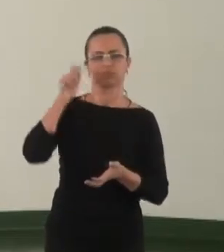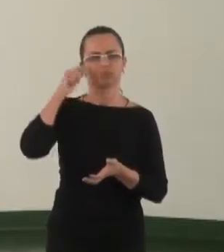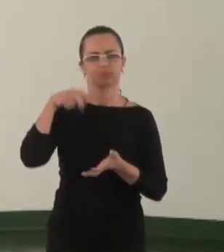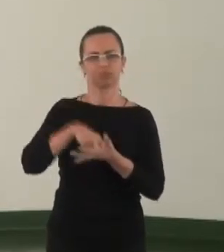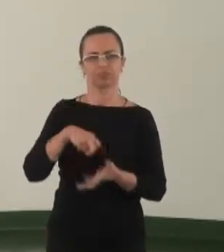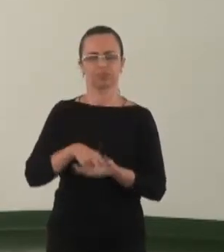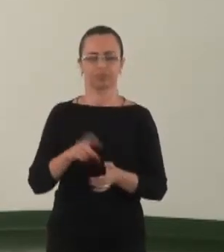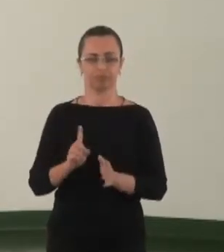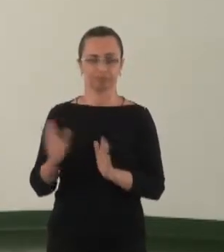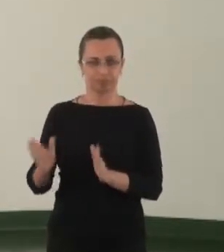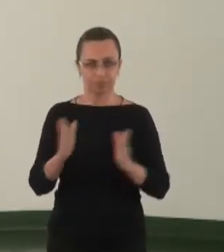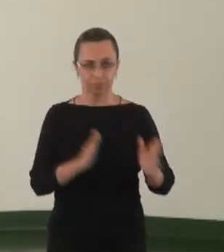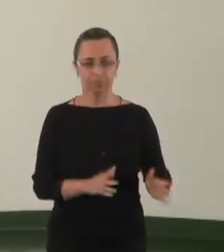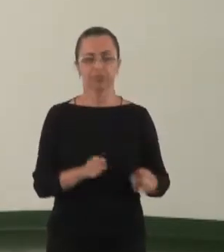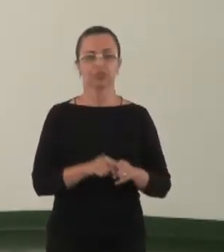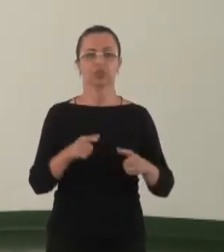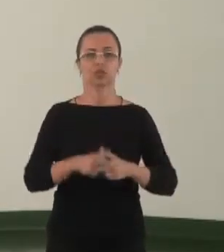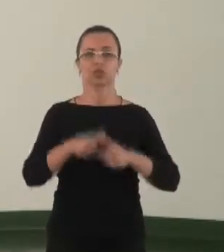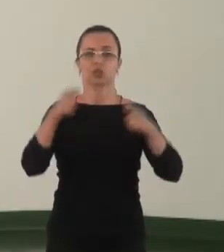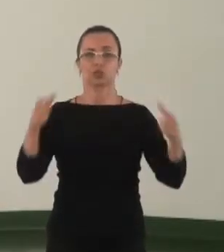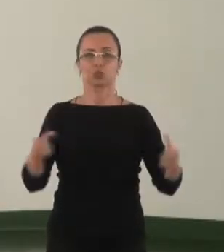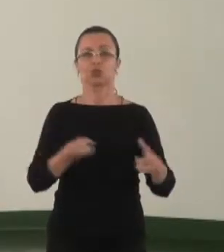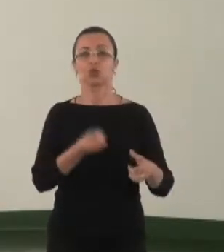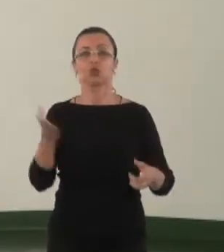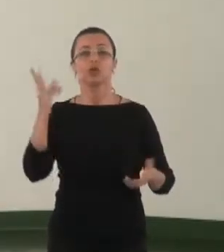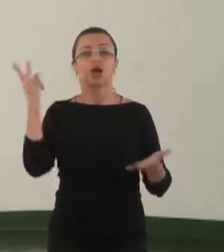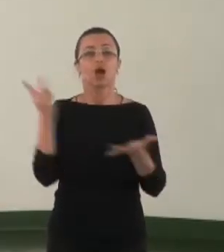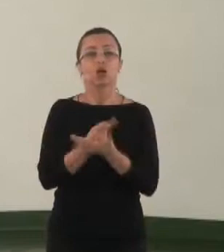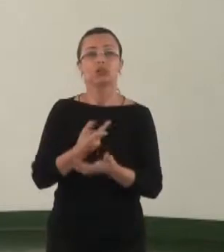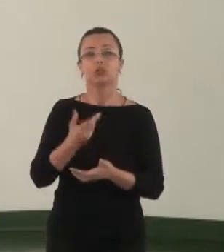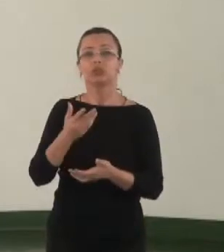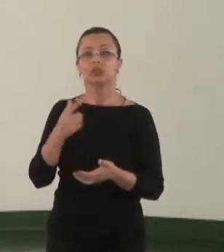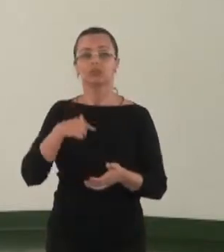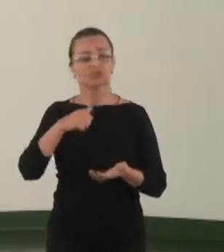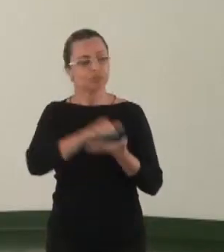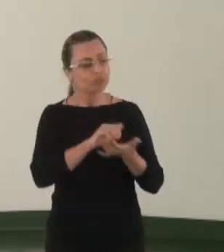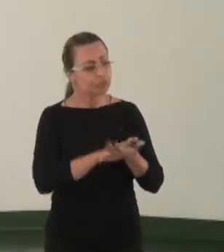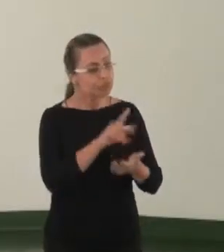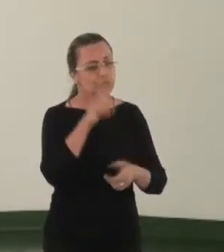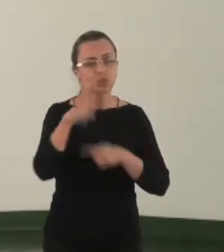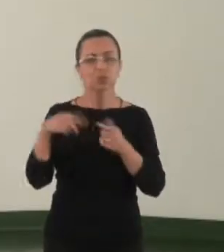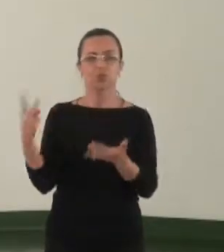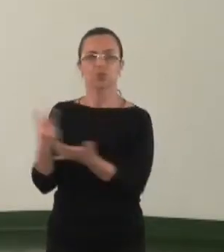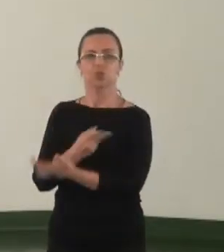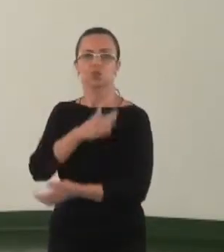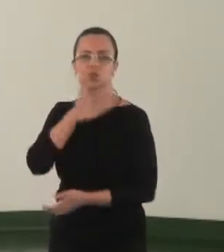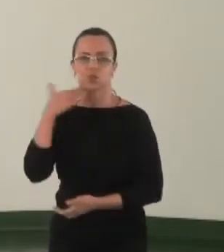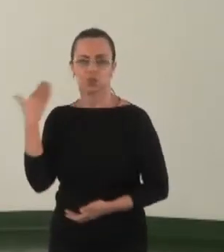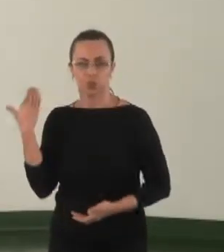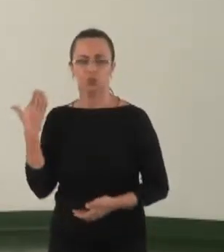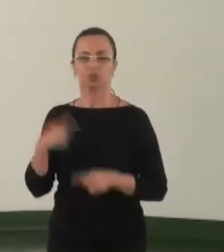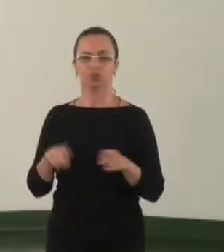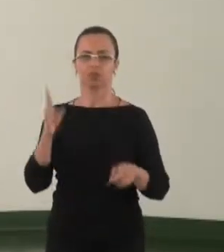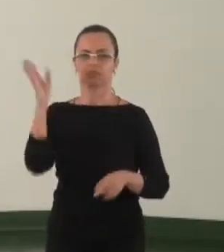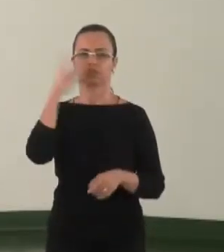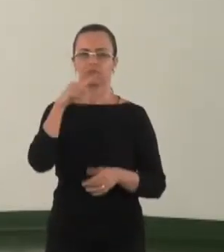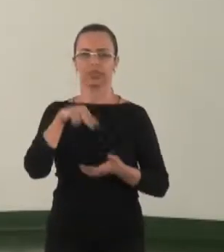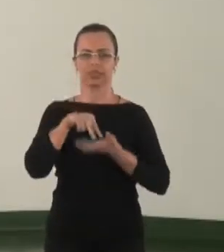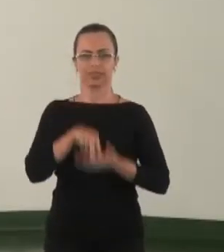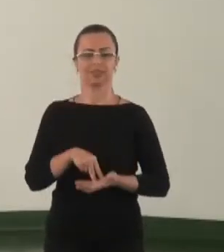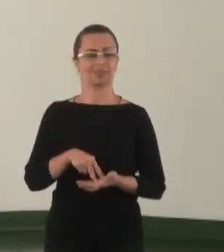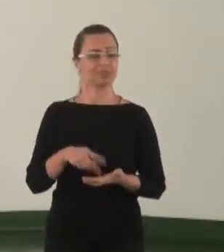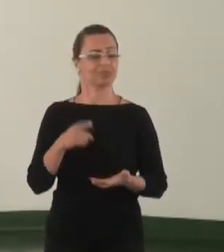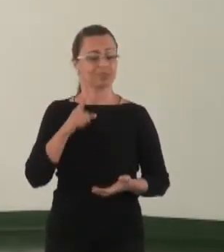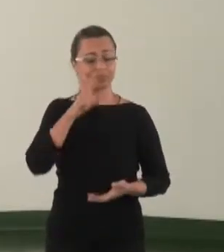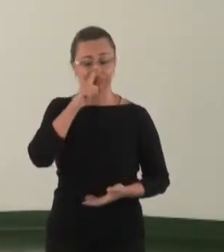também a fiscalização por parte dos MPs em ocorrência seguida de morte em atuação policial, também conhecidas como autos de resistência. Gente, é